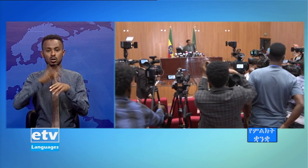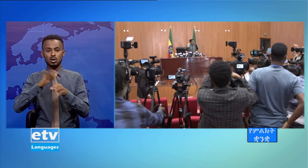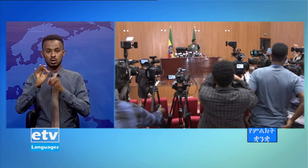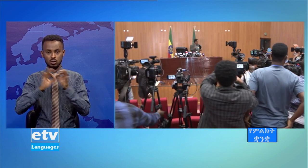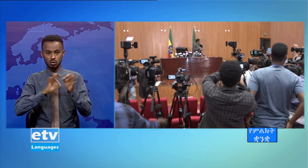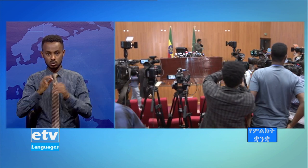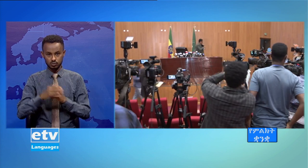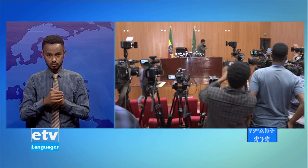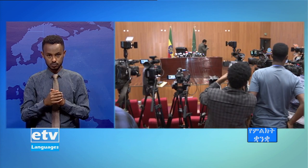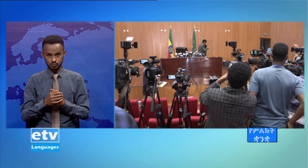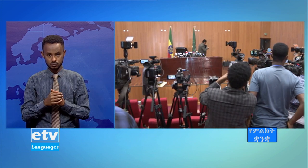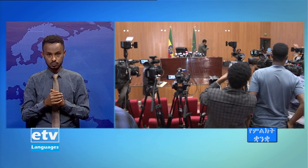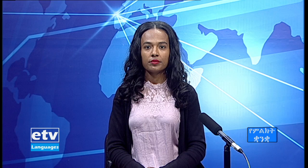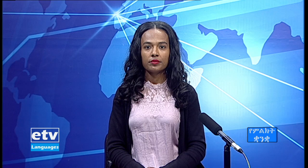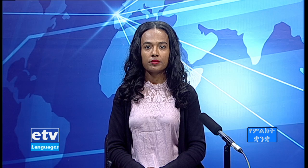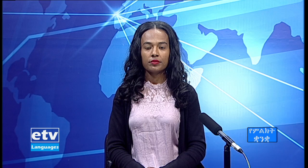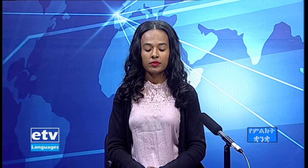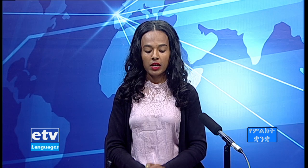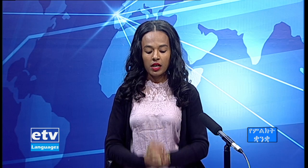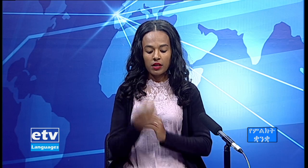አንስተዋል።